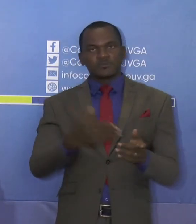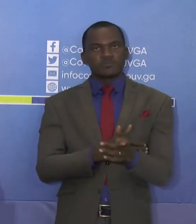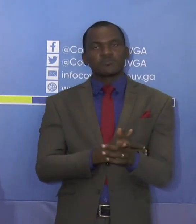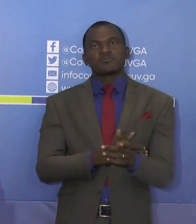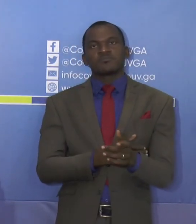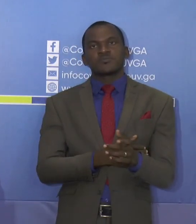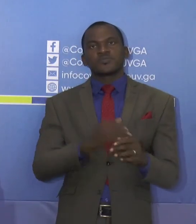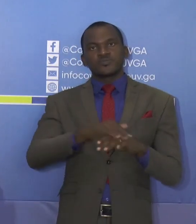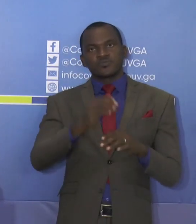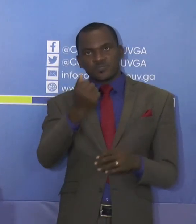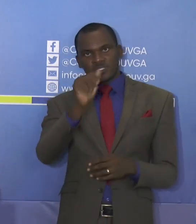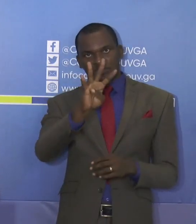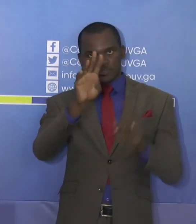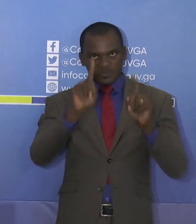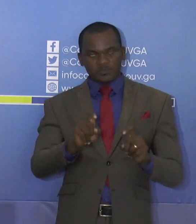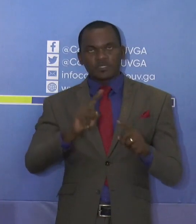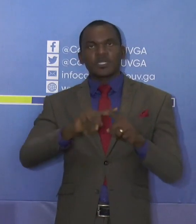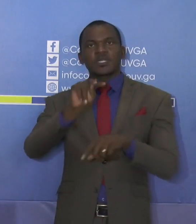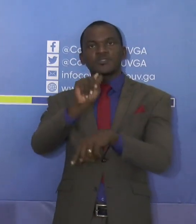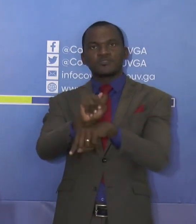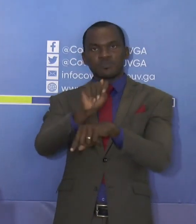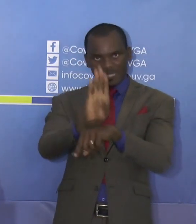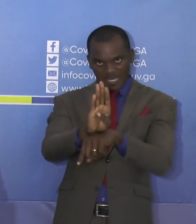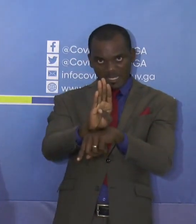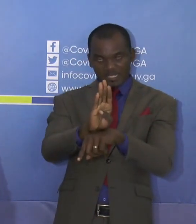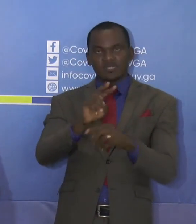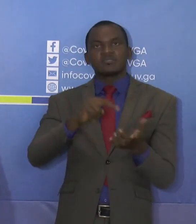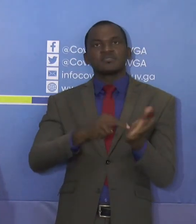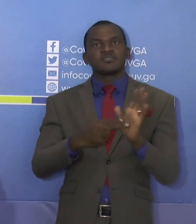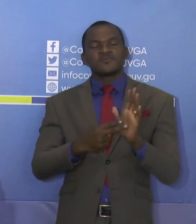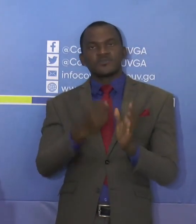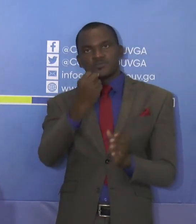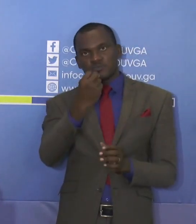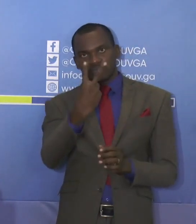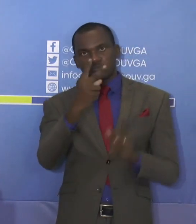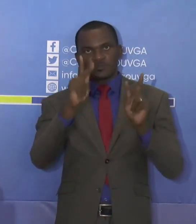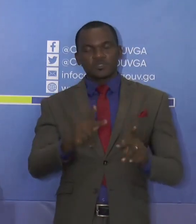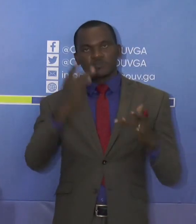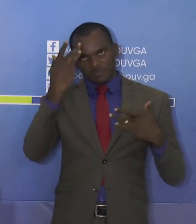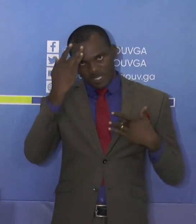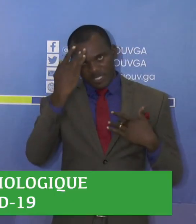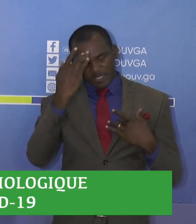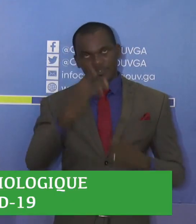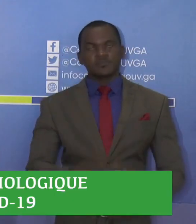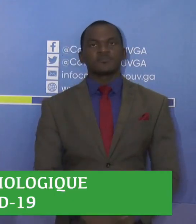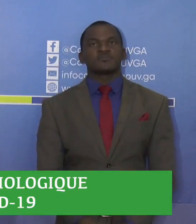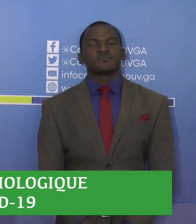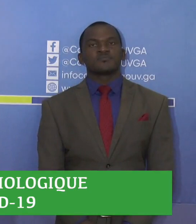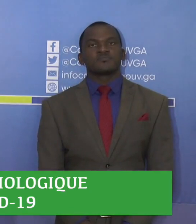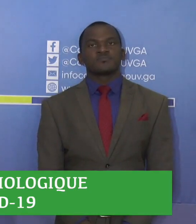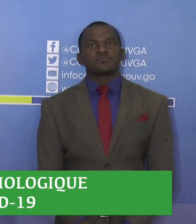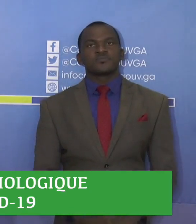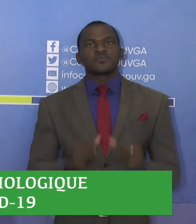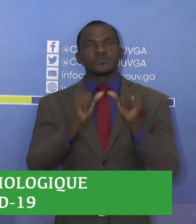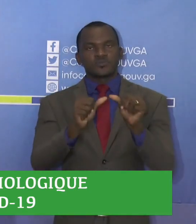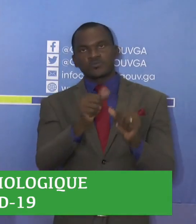sur 14 prélèvements à Tchibanga, soit un total de 12 cas positifs dans la province de la Nyanga. Province